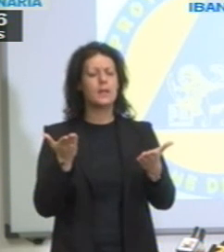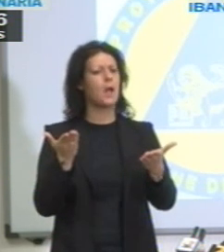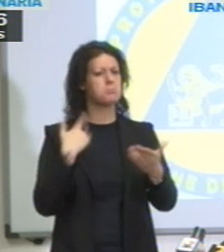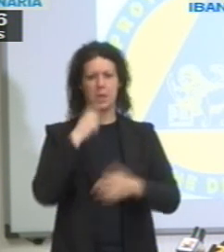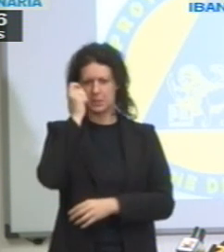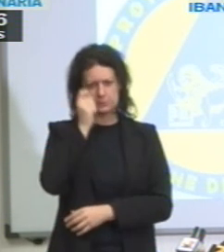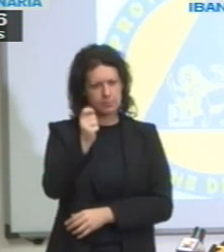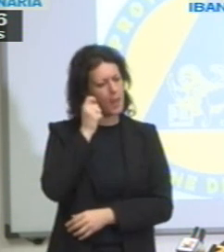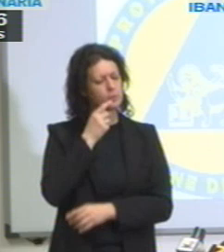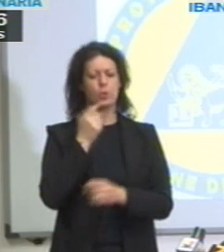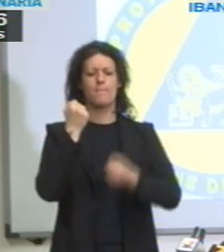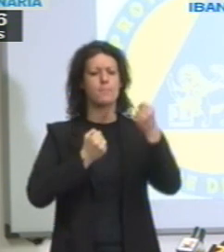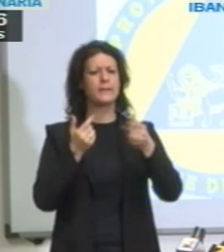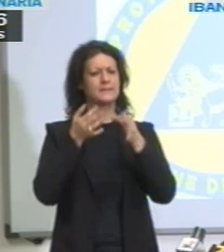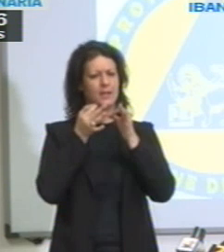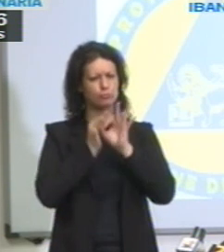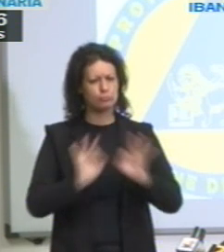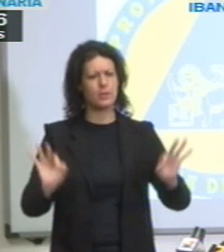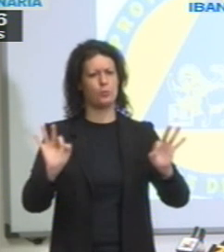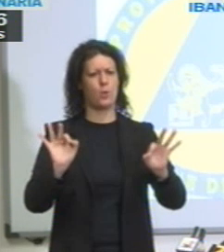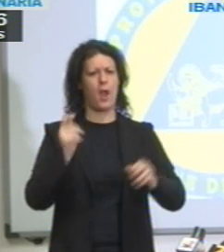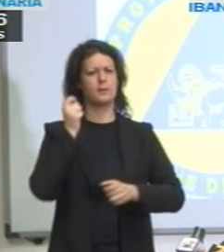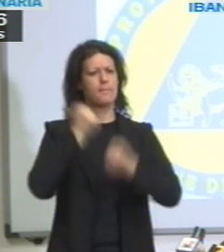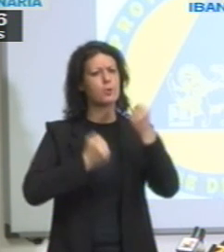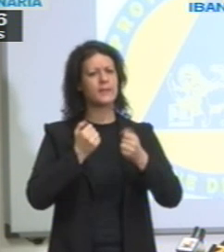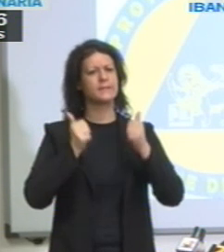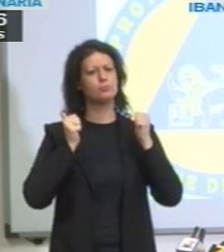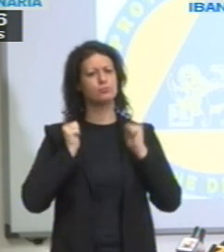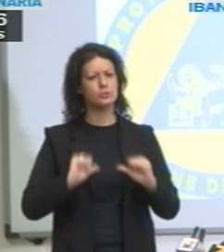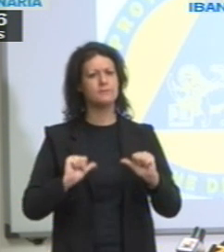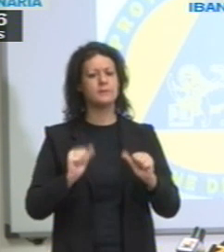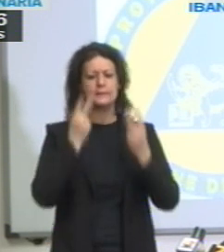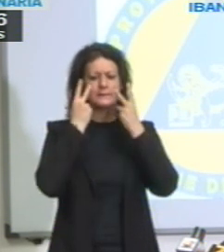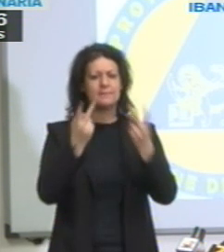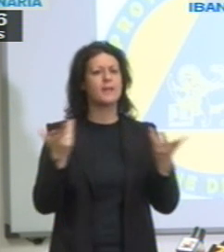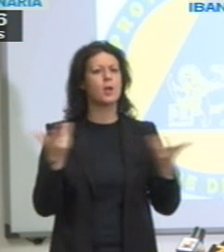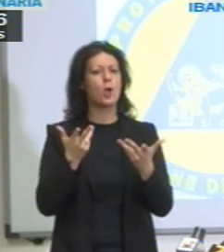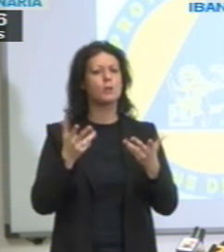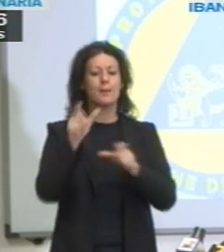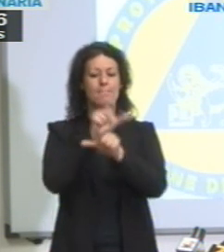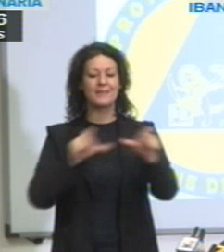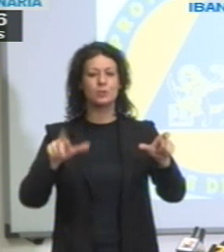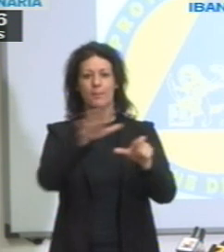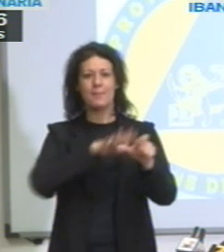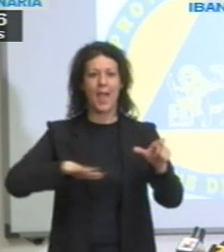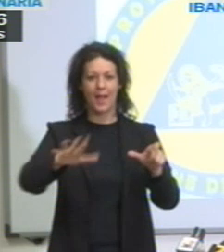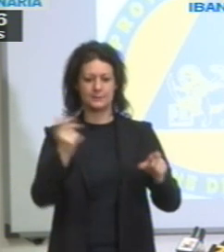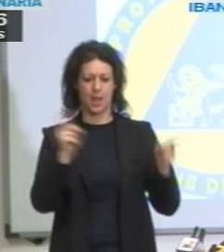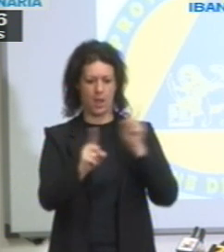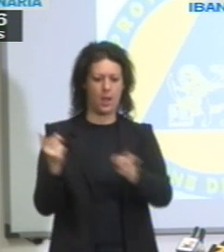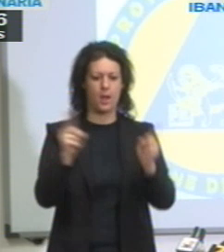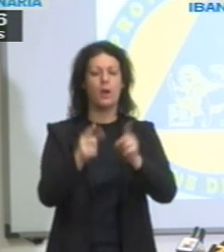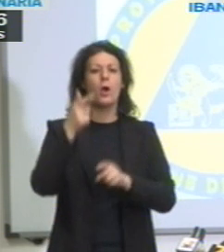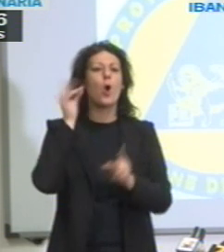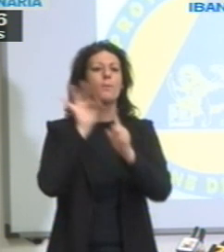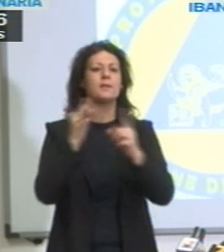rispettosa, educata, ed è una protesta che vede gente che va in piazza perché vuole lavorare. E